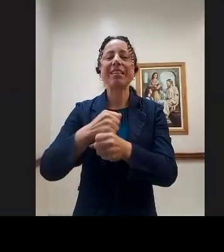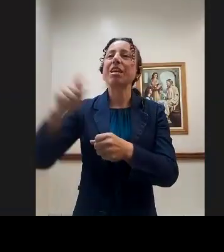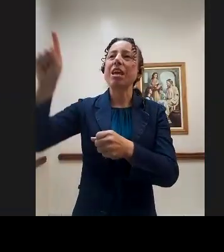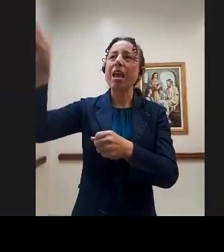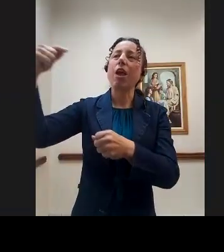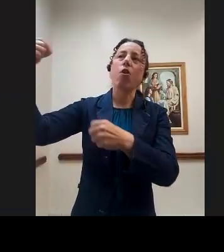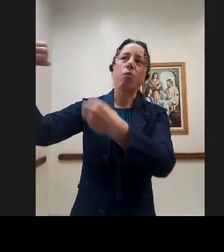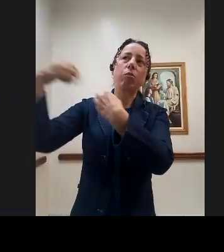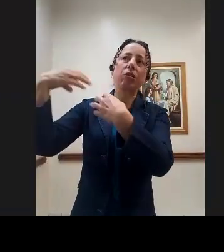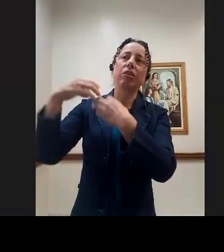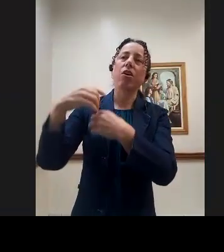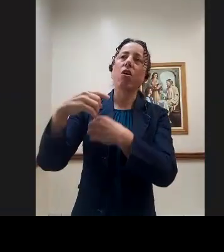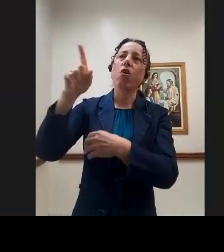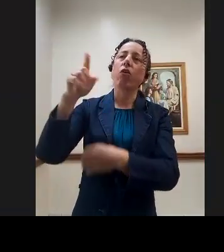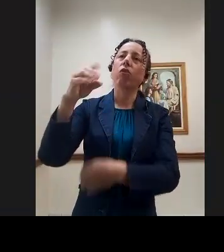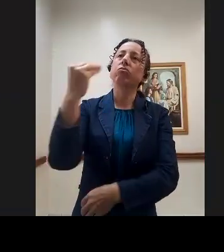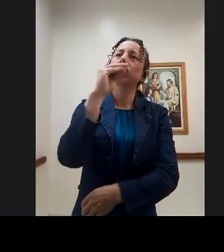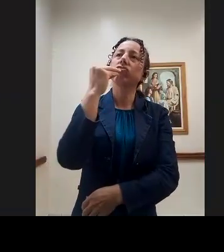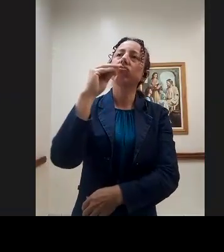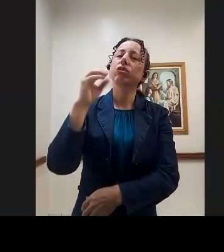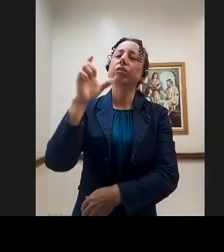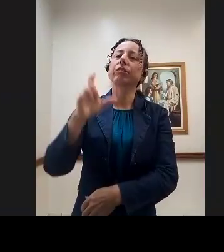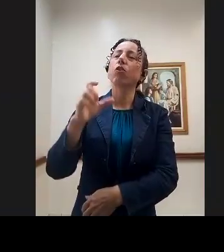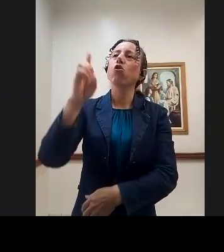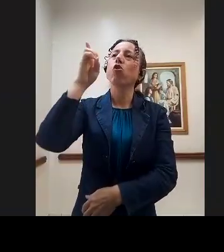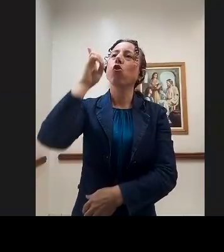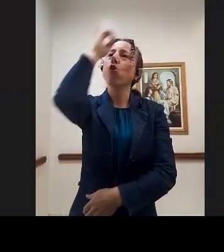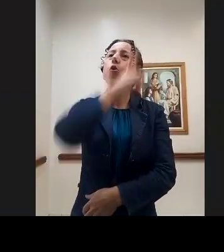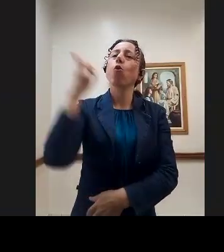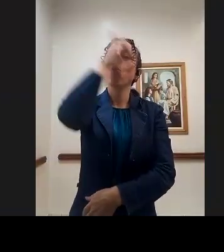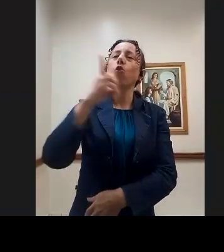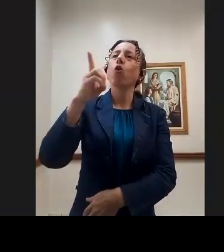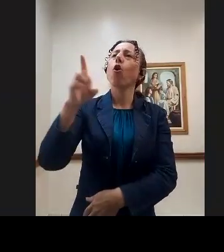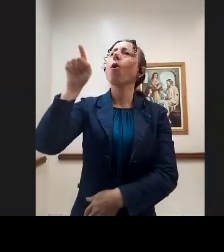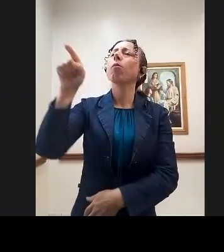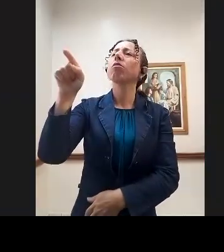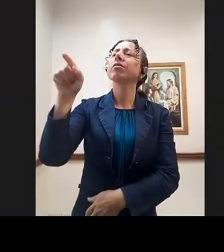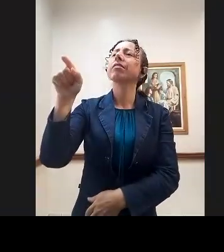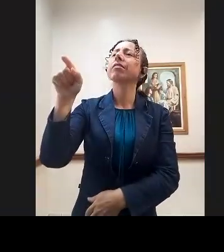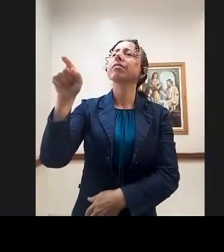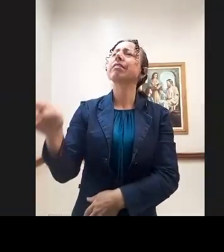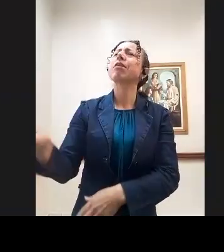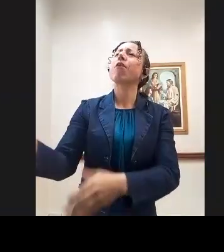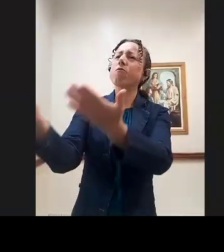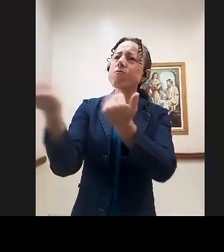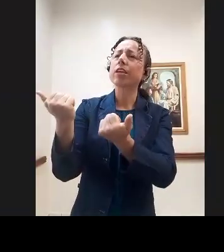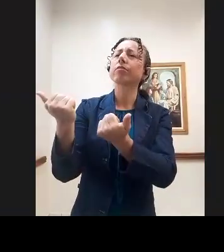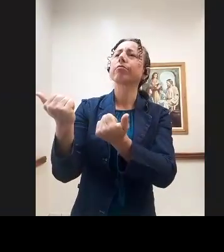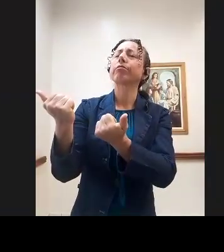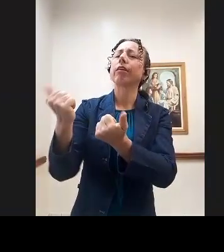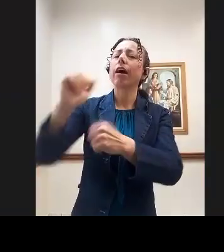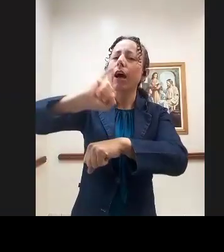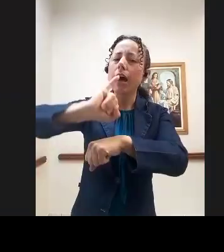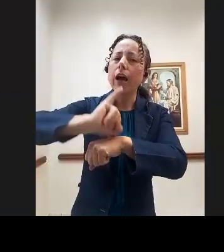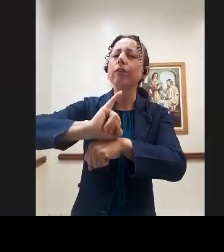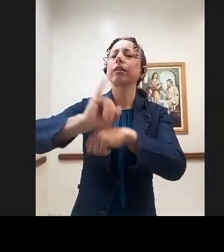manhã, no domingo, e falava: vem para a capela. Que bom amigo que eu tenho, que bom exemplo. O pai dele foi meu bispo. O pai do bispo foi o bispo que me